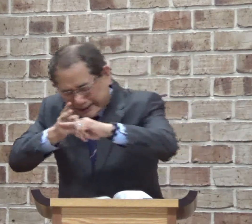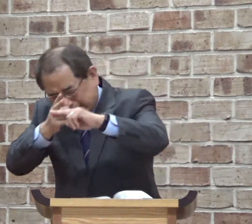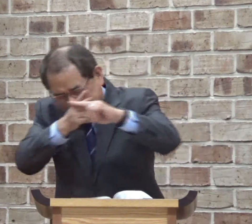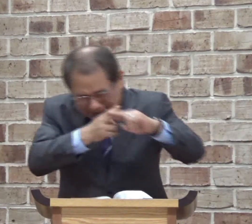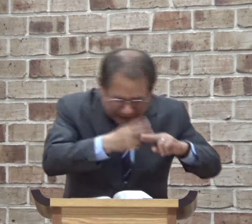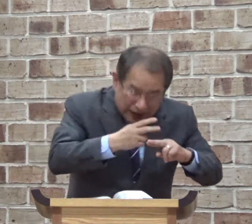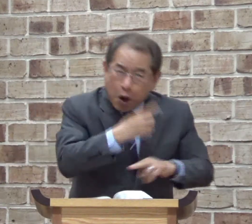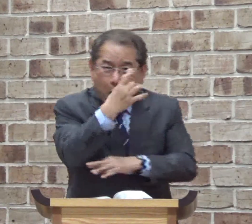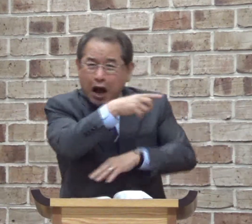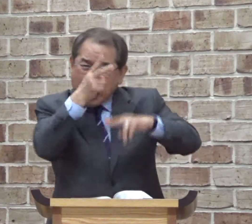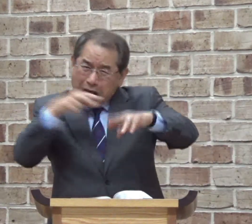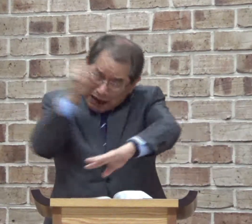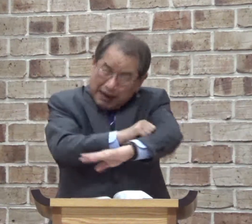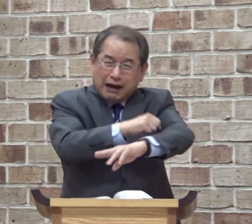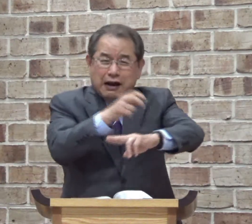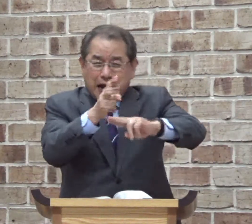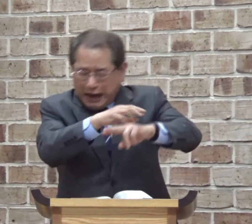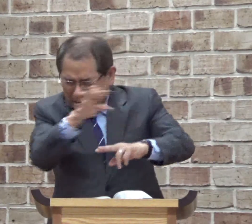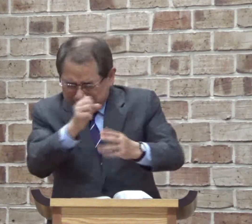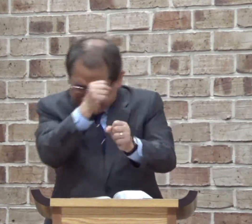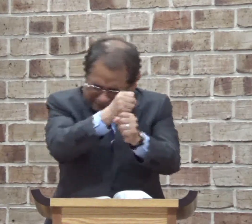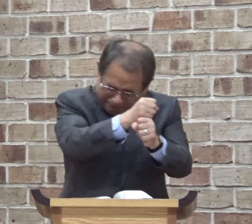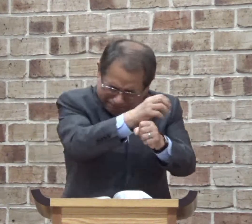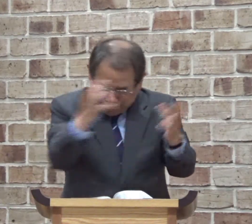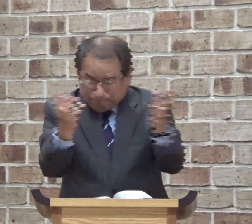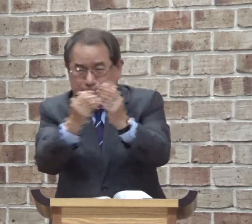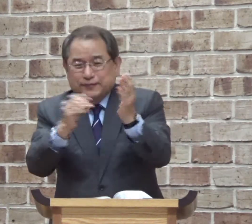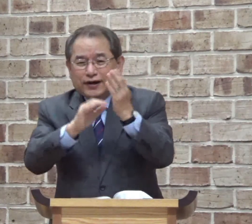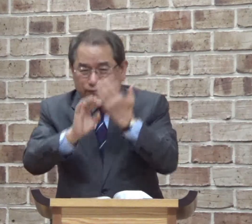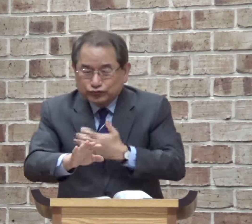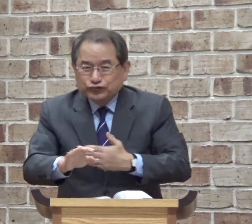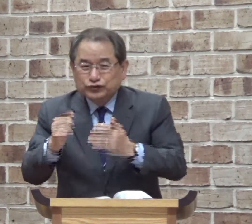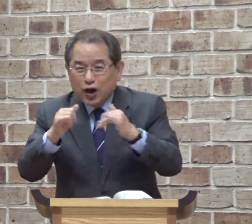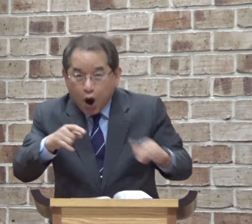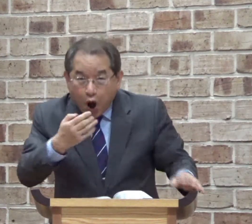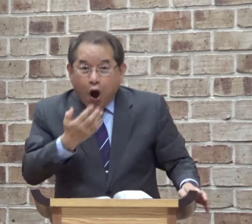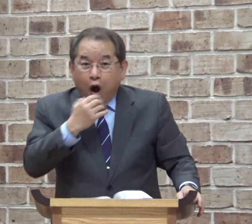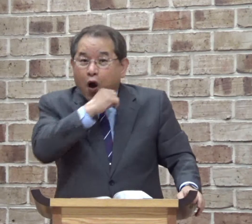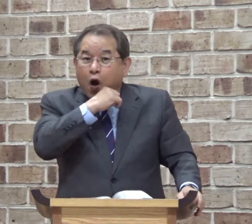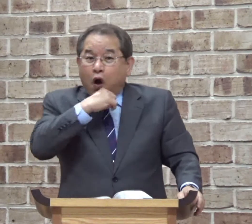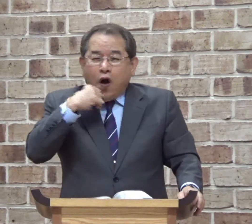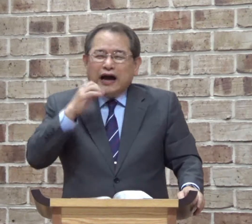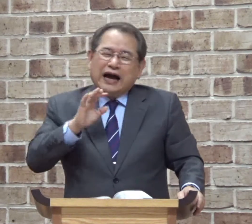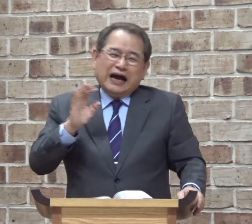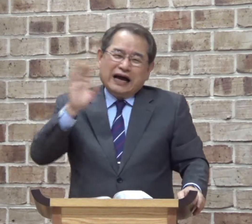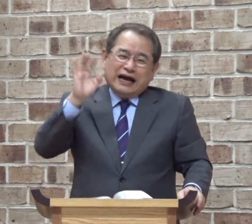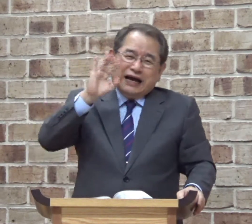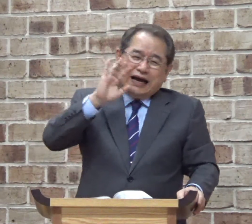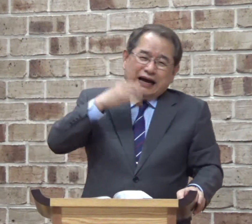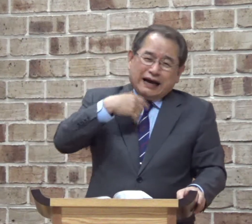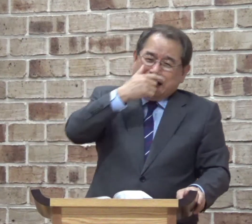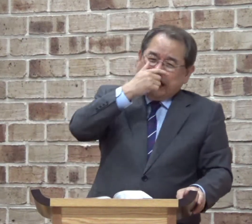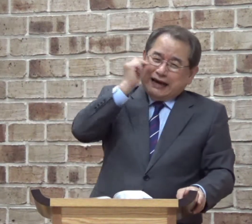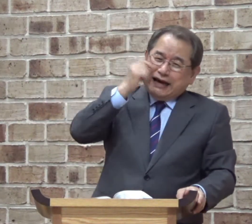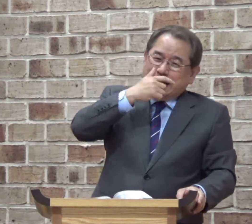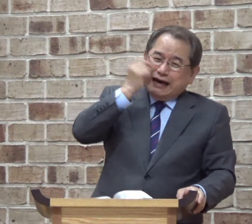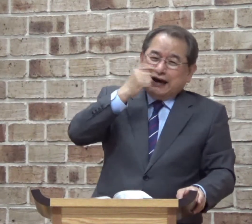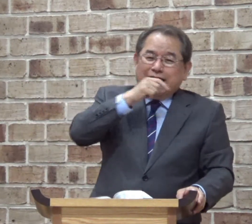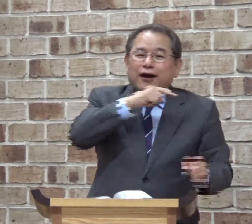사람. 그것이 겸손한 사람의 모습입니다. 맛있다고 하면은 제가 제일 잘합니다 라고 표현하는 사람은 아니겠죠.